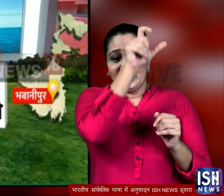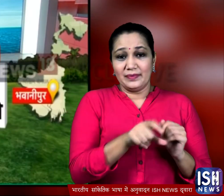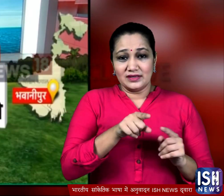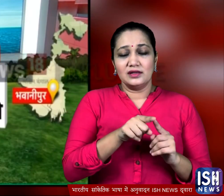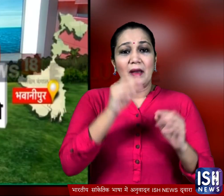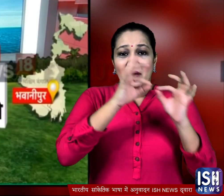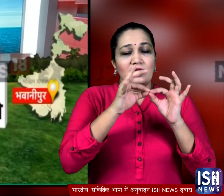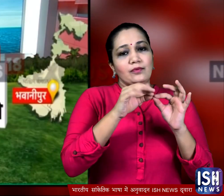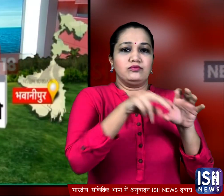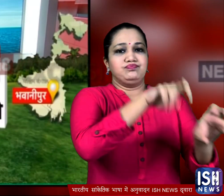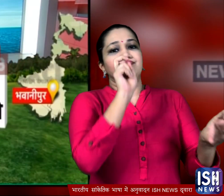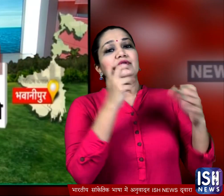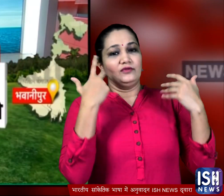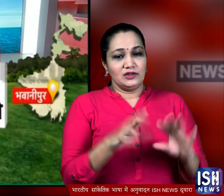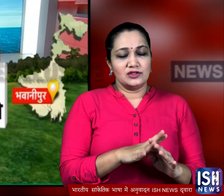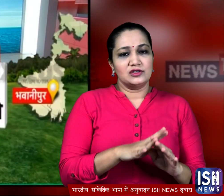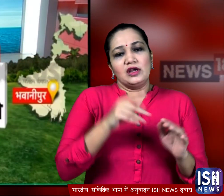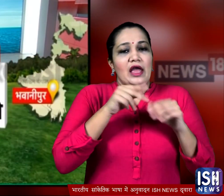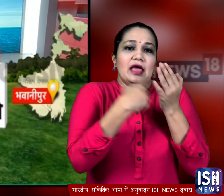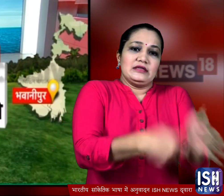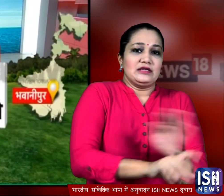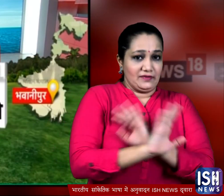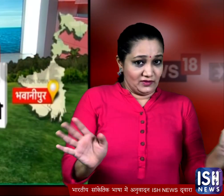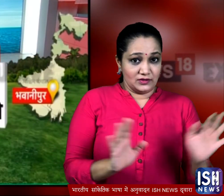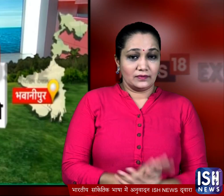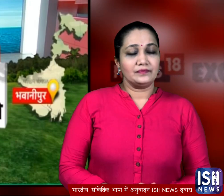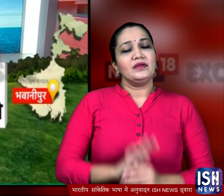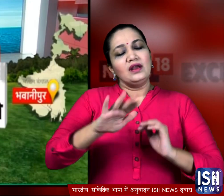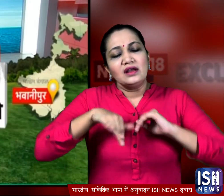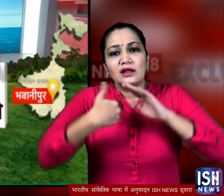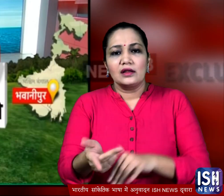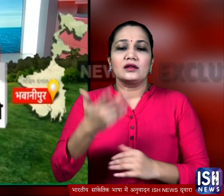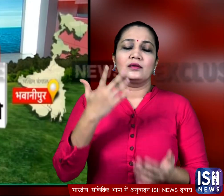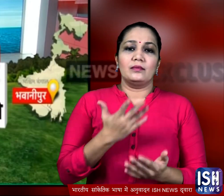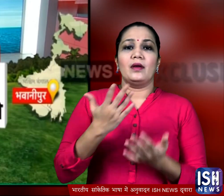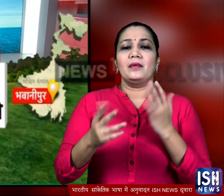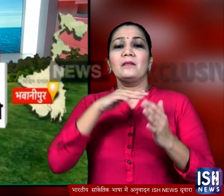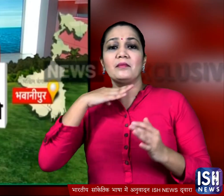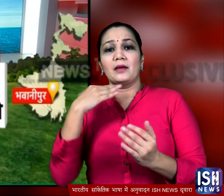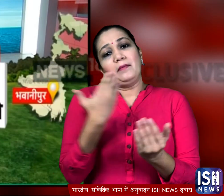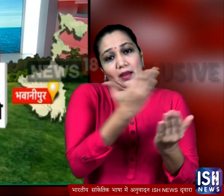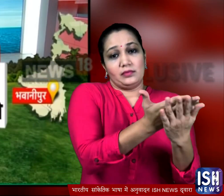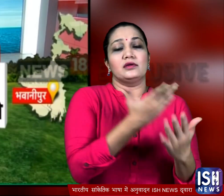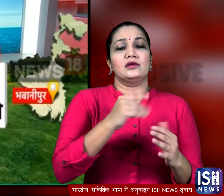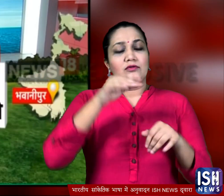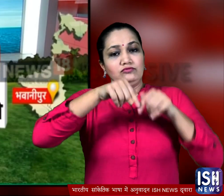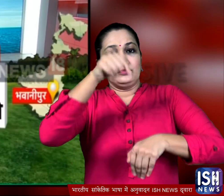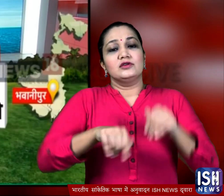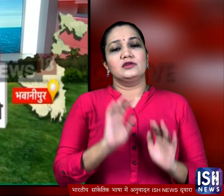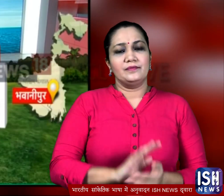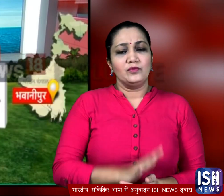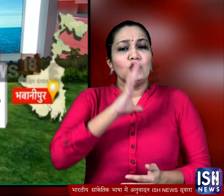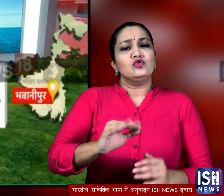ने भवानीपुर सीट खाली कर दी और विधायक पद से इस्तीफा दे दिया, जिसके बाद माना जा रहा है कि ममता वहां से चुनाव लड़ सकती हैं। ये